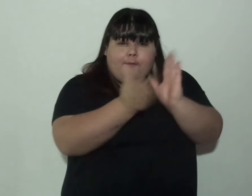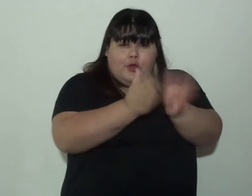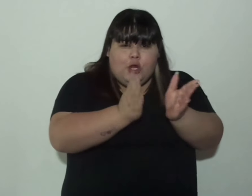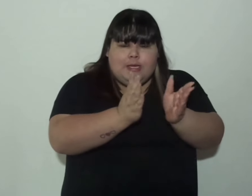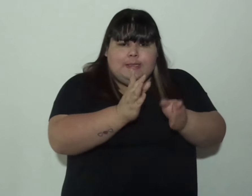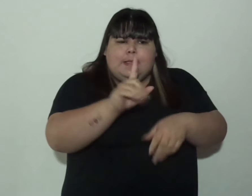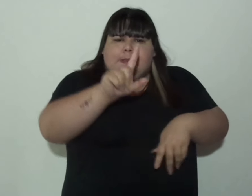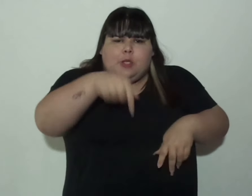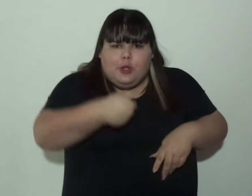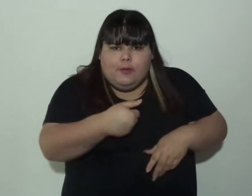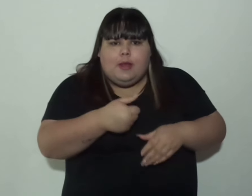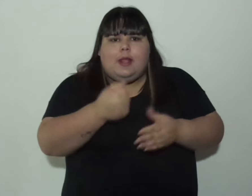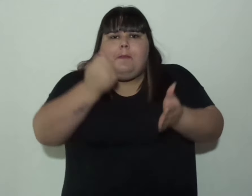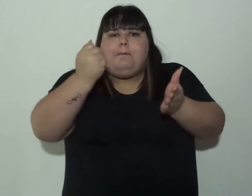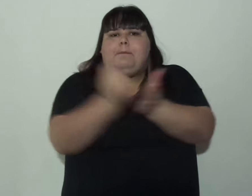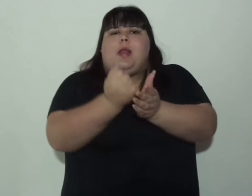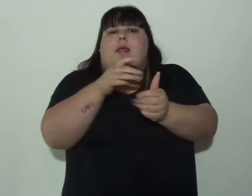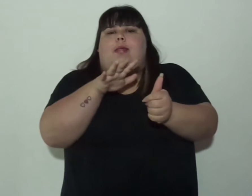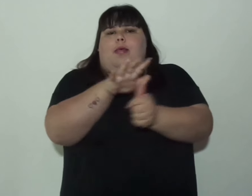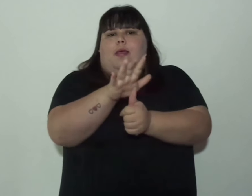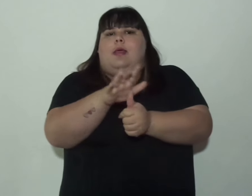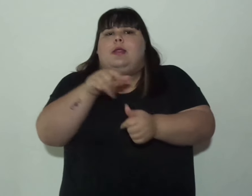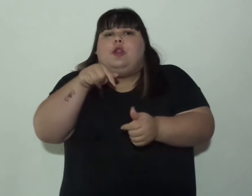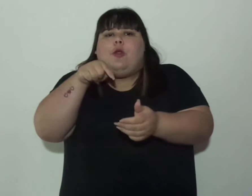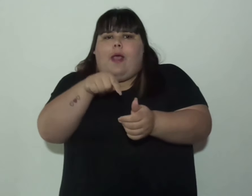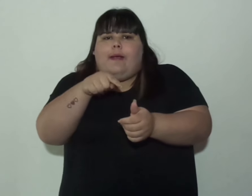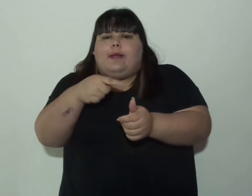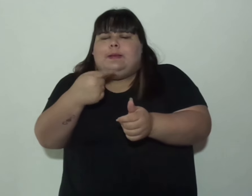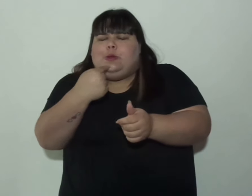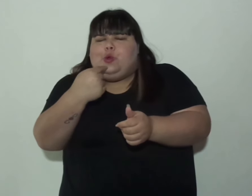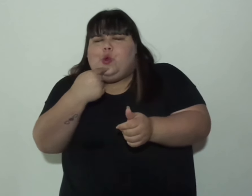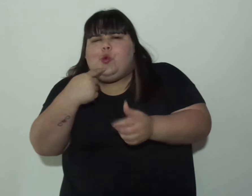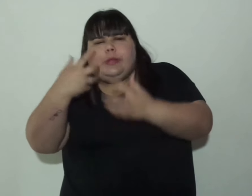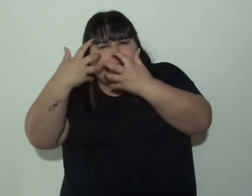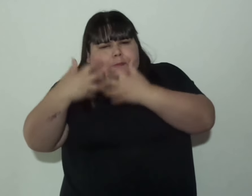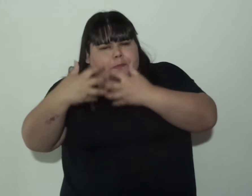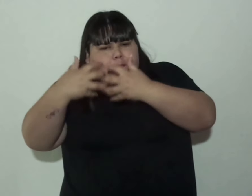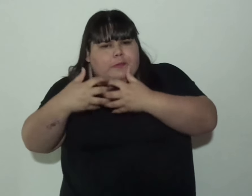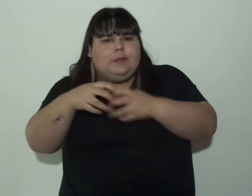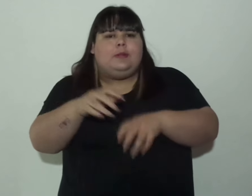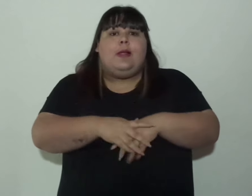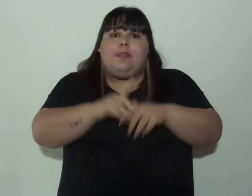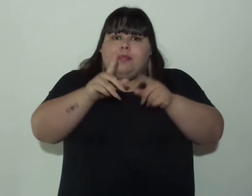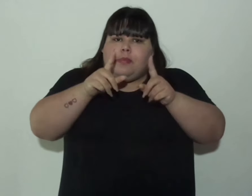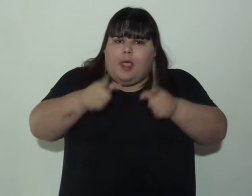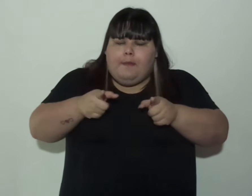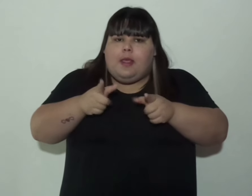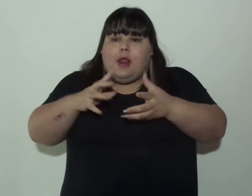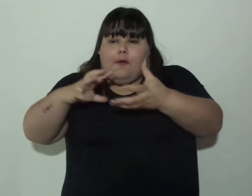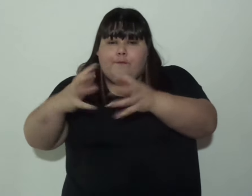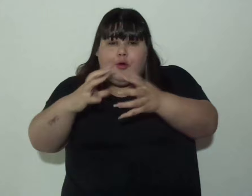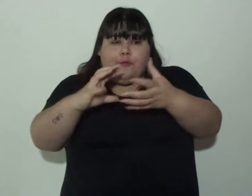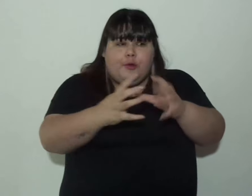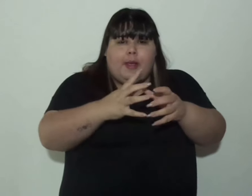de donde nacen muchas de las causas de la violencia e incidir en las formas en que las niñas niños